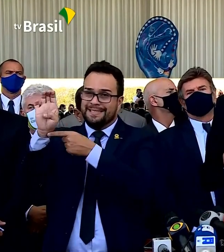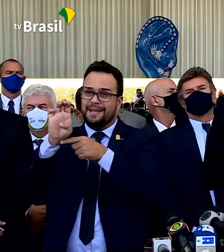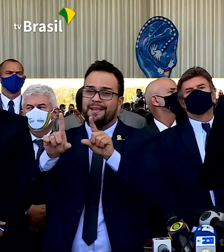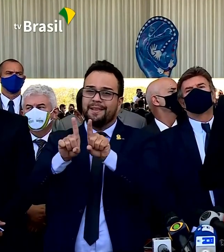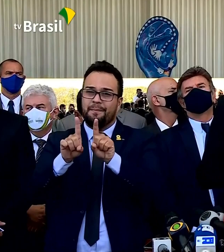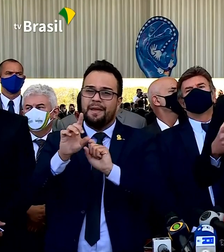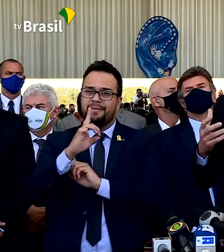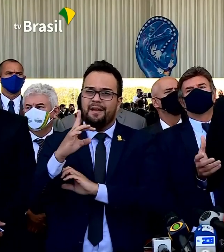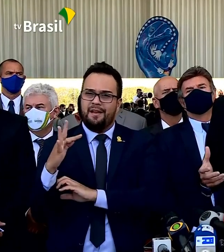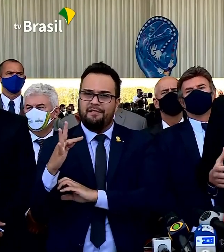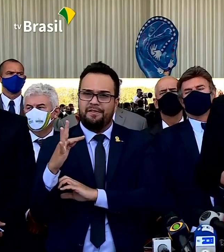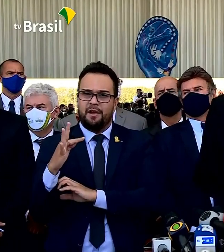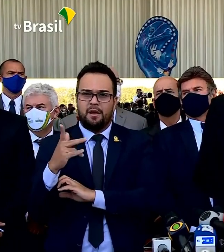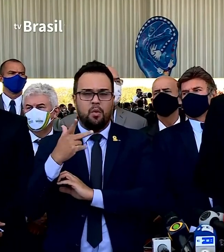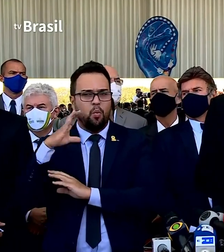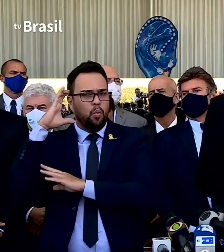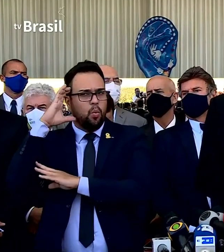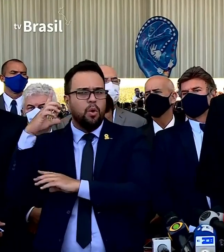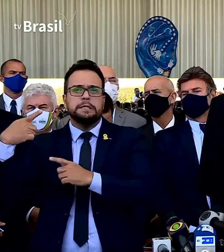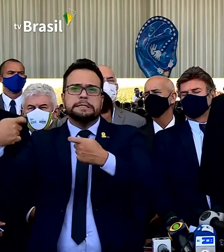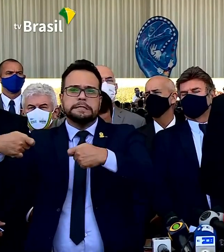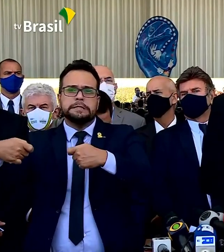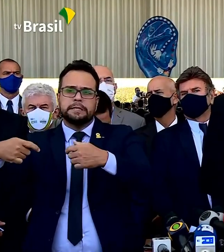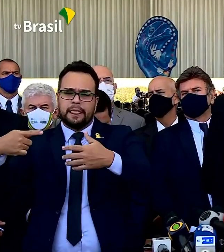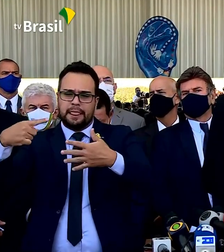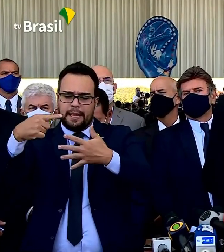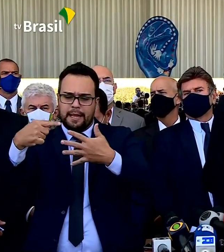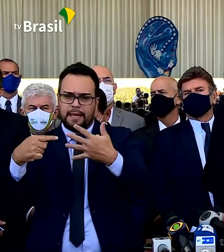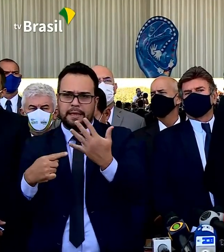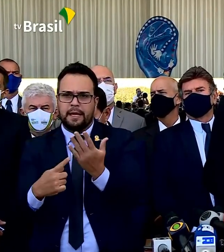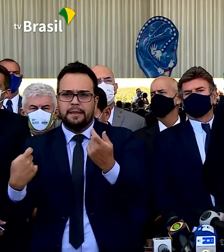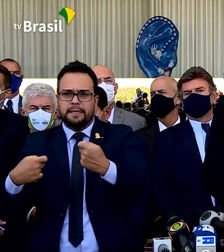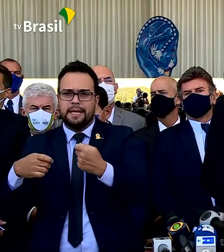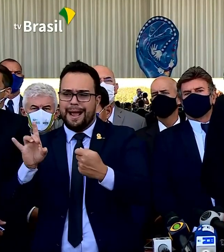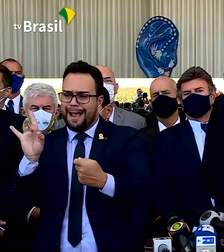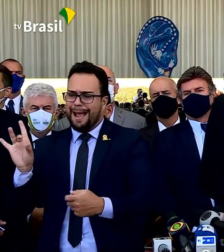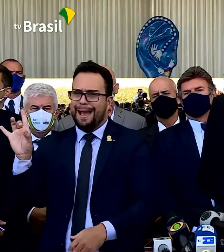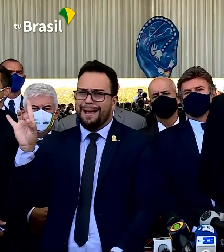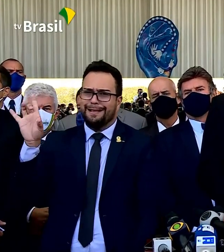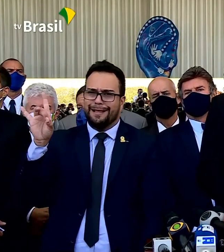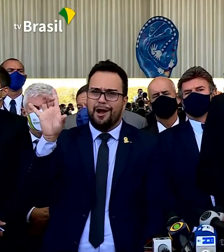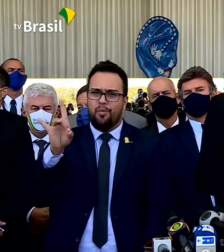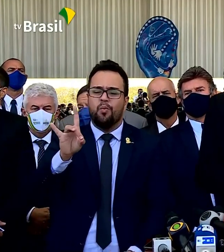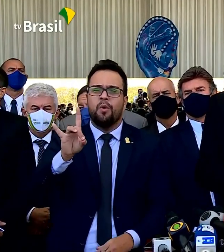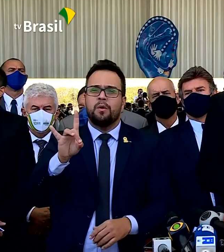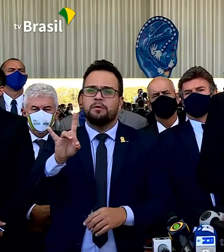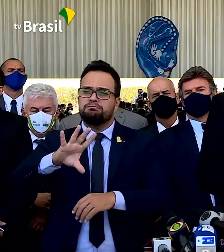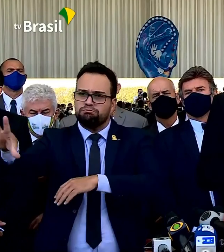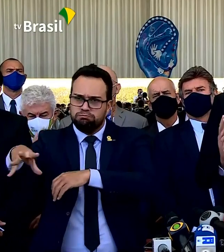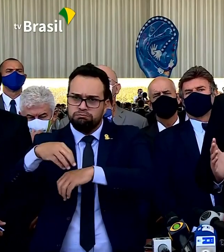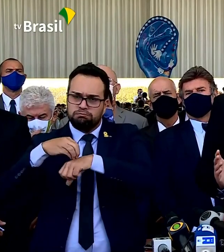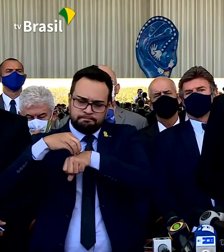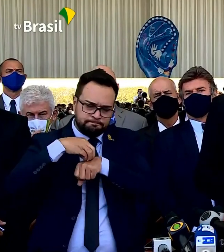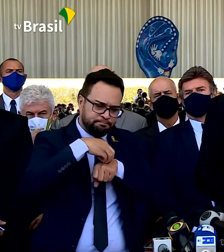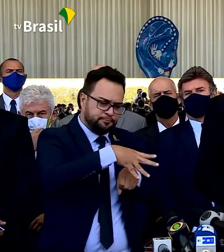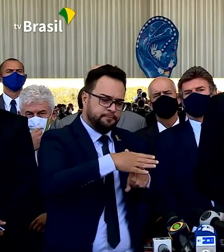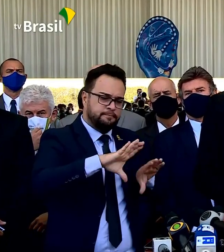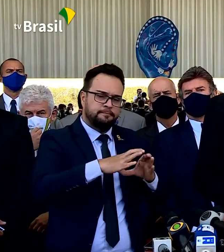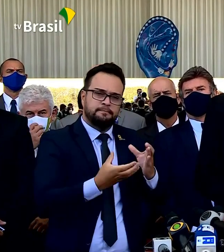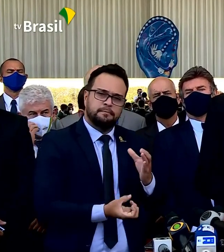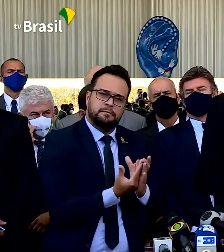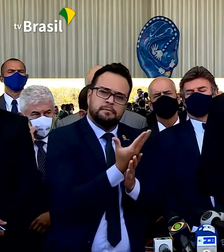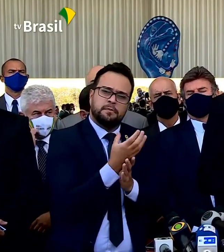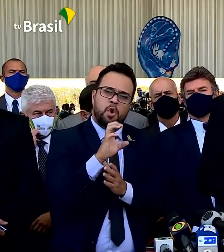de todos e trazendo para este comitê. Igualmente, o Supremo Tribunal Federal, que não pode participar por dever